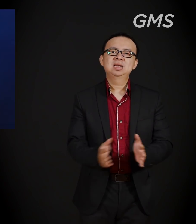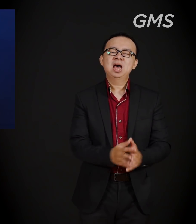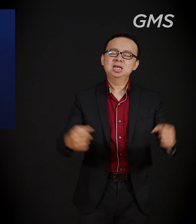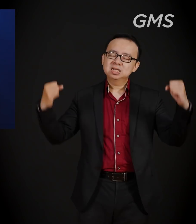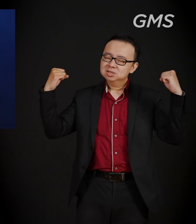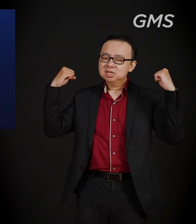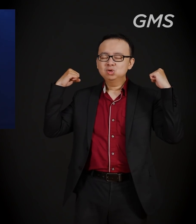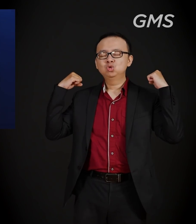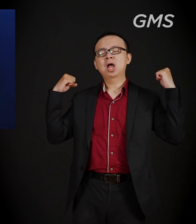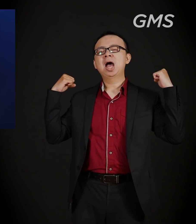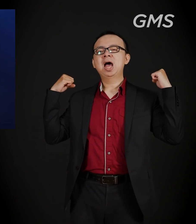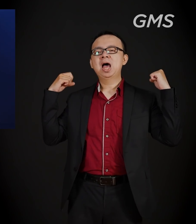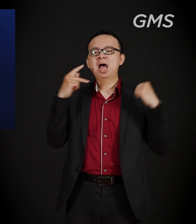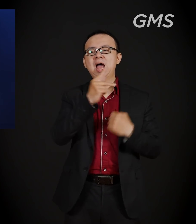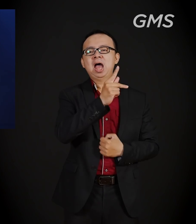kesaksian dan